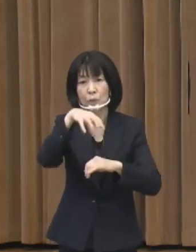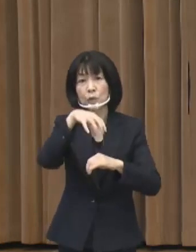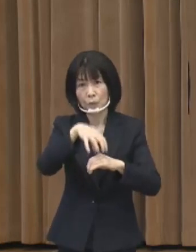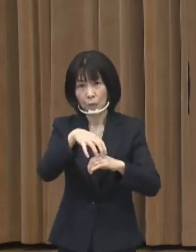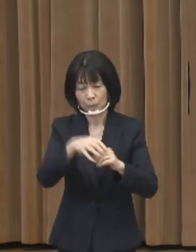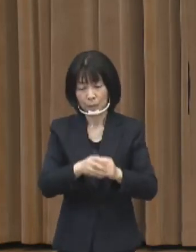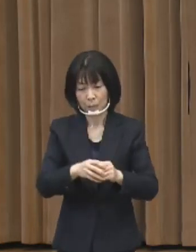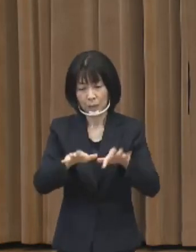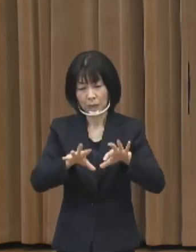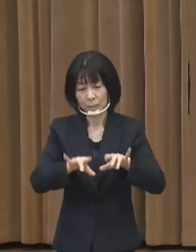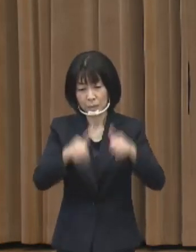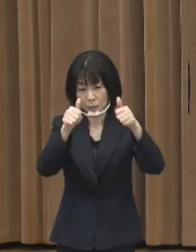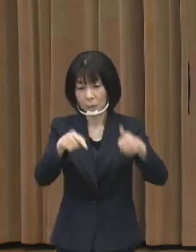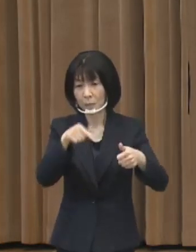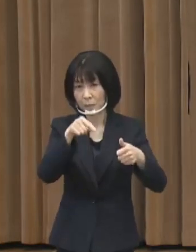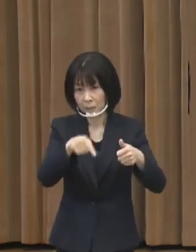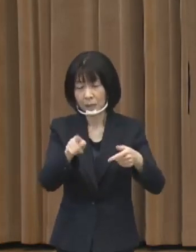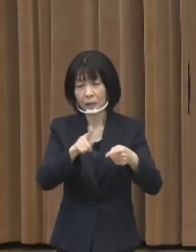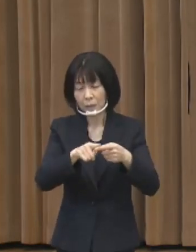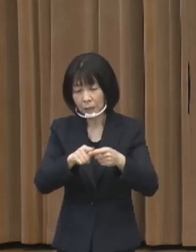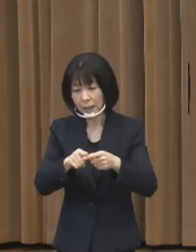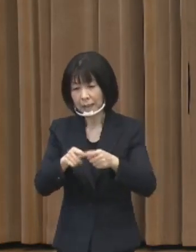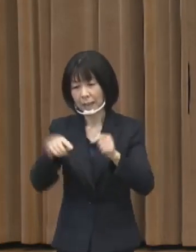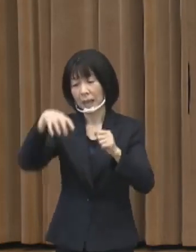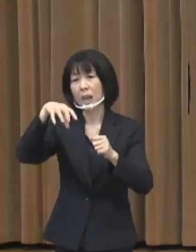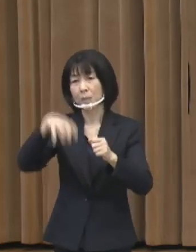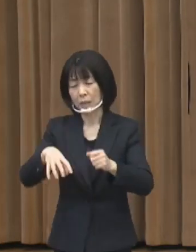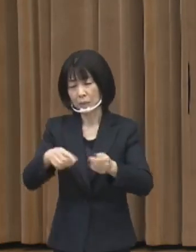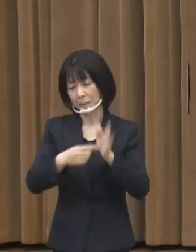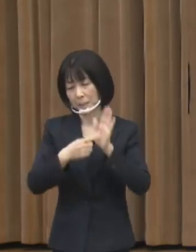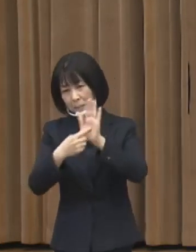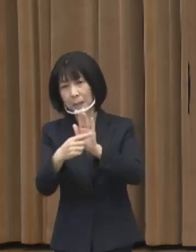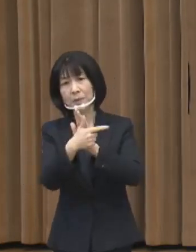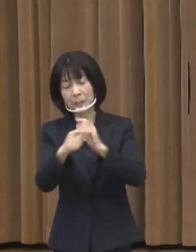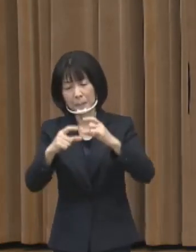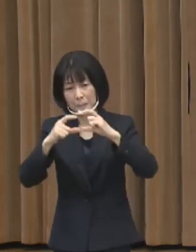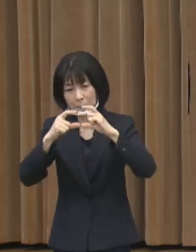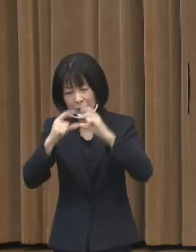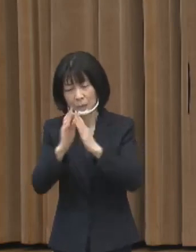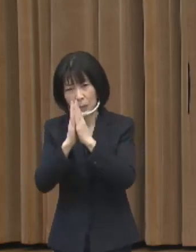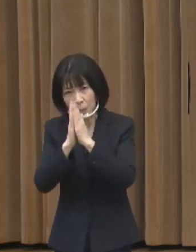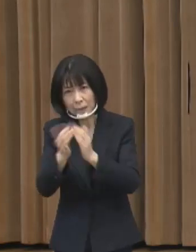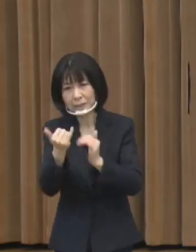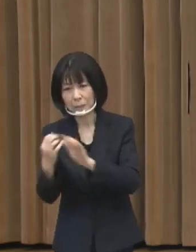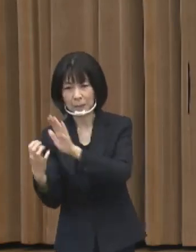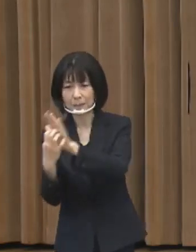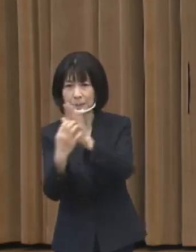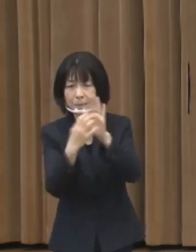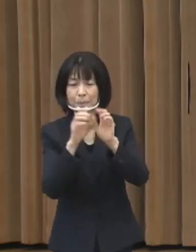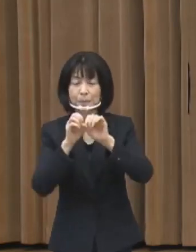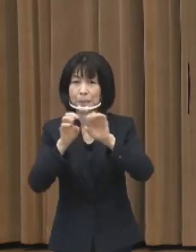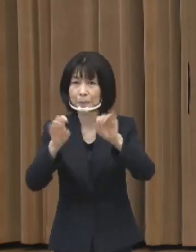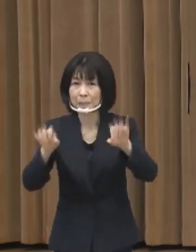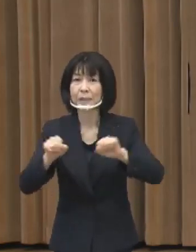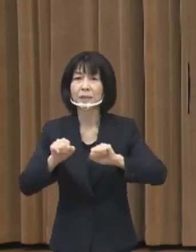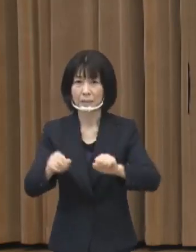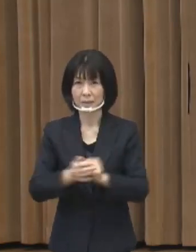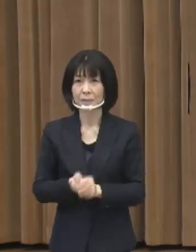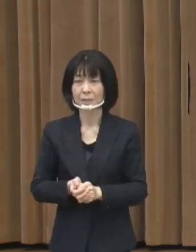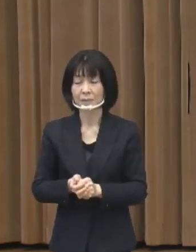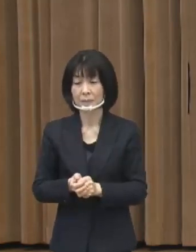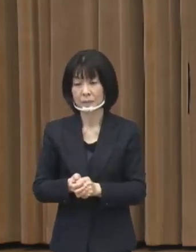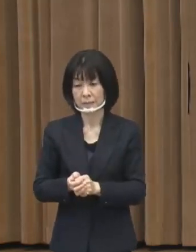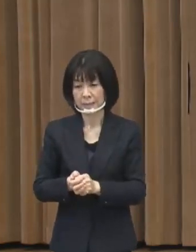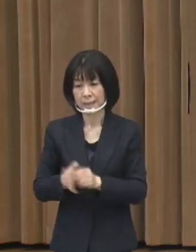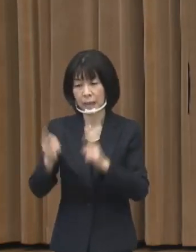ブ、あるいは園内の掲示などで、マスク着用などを掲示、周知をさせていただくとともに、売